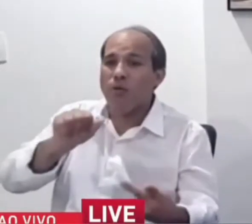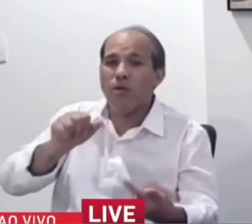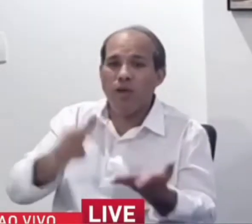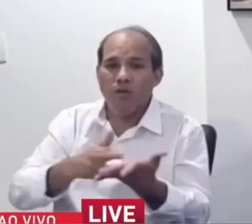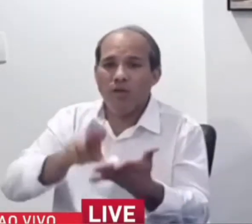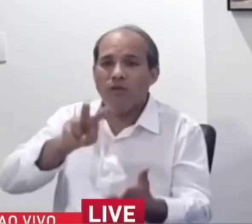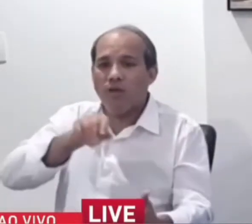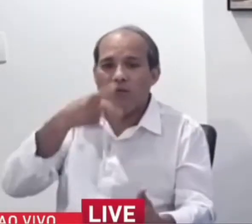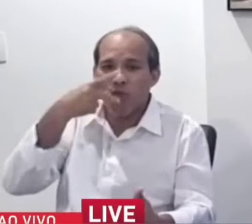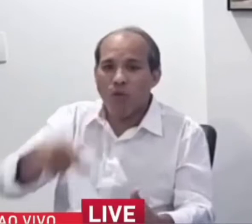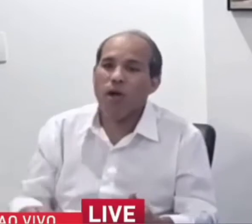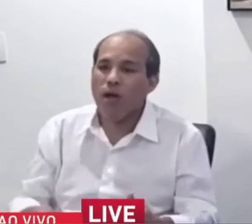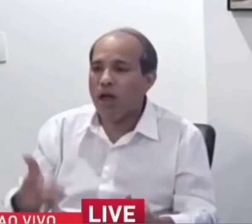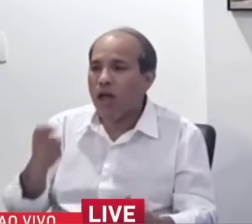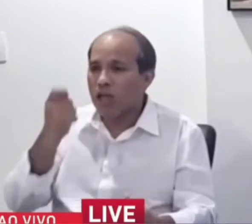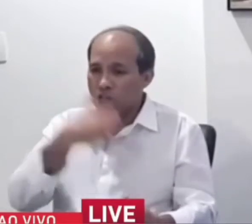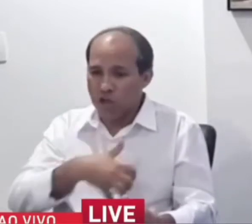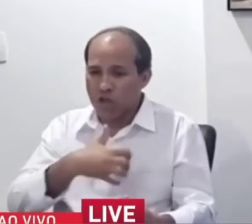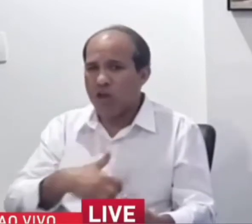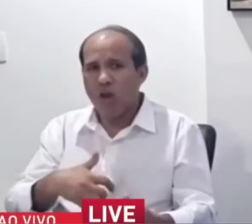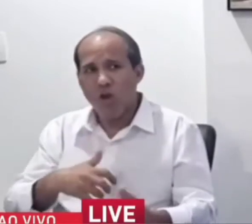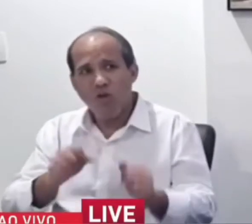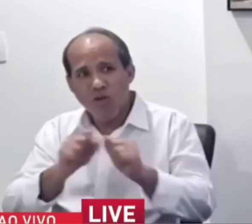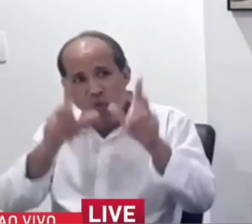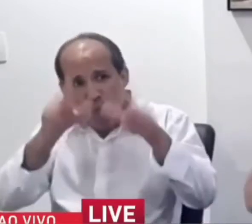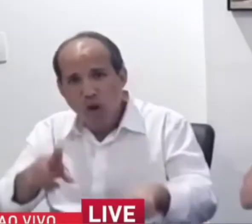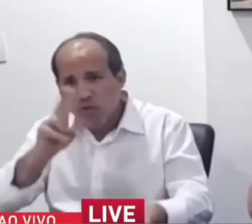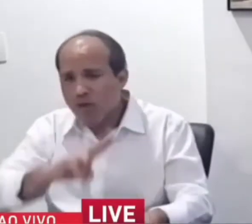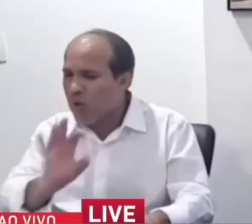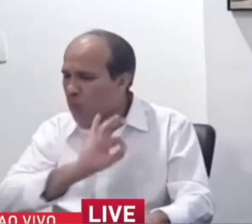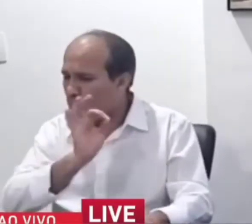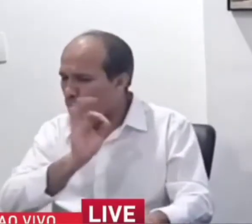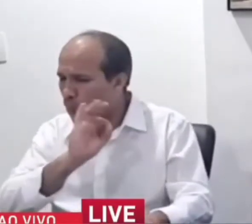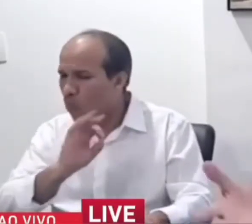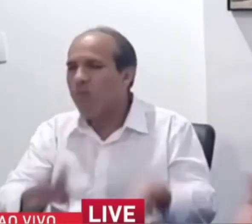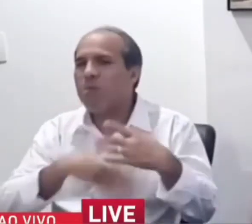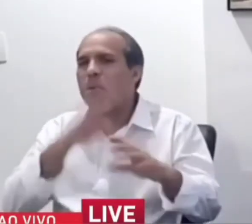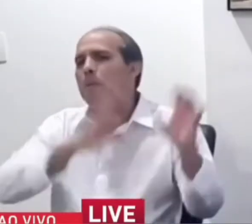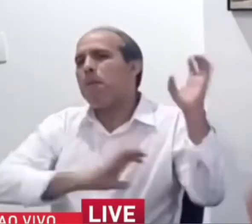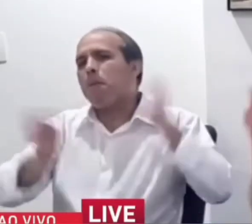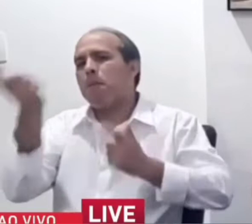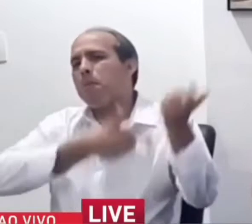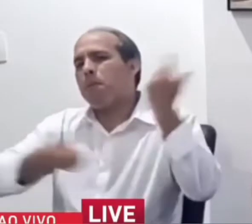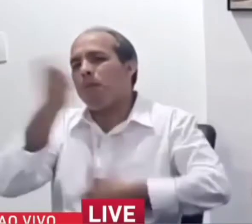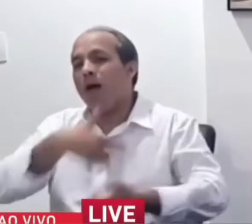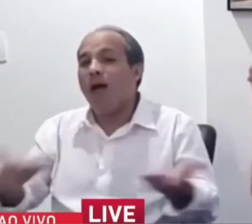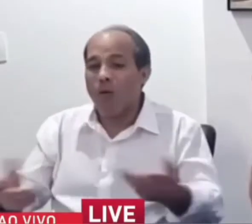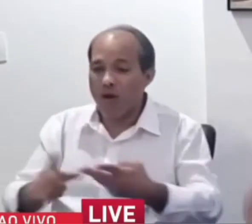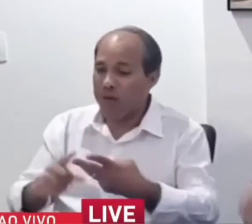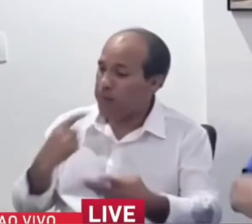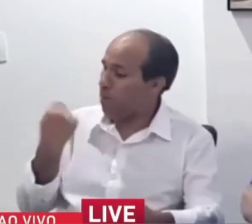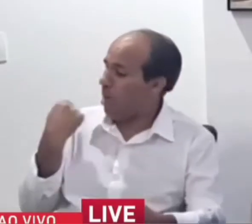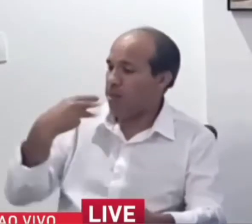a Argentina está longe de se tornar nova Venezuela. E pancada em cima de mim. E agora, a Veja, agora de